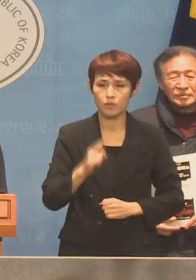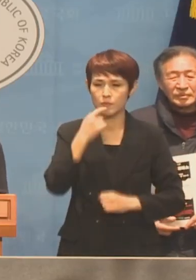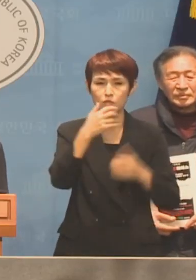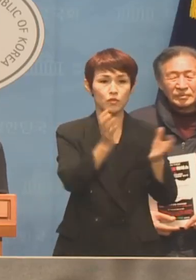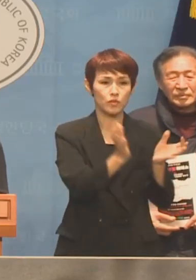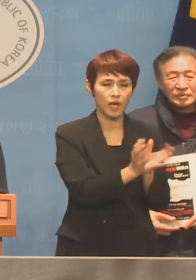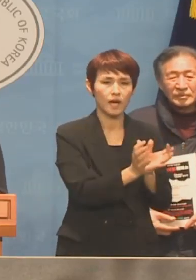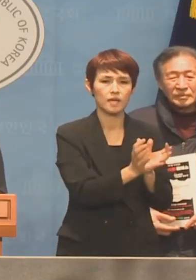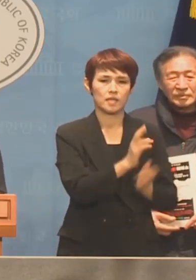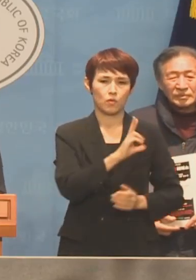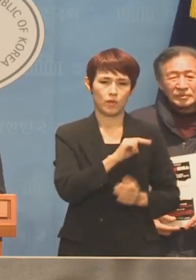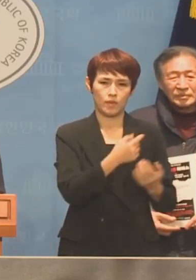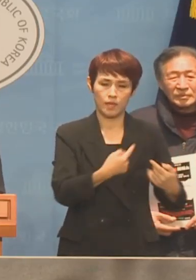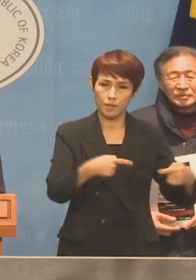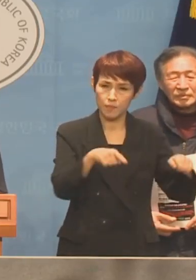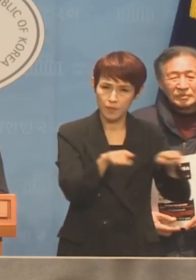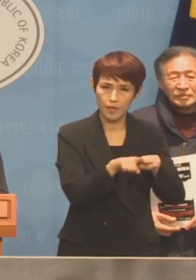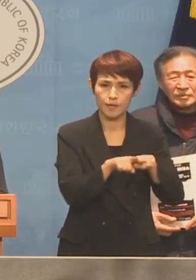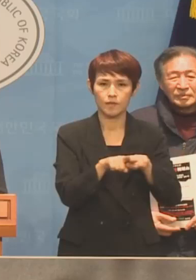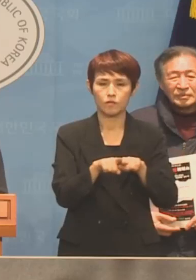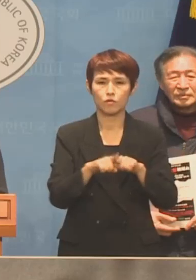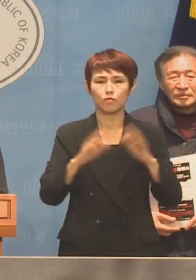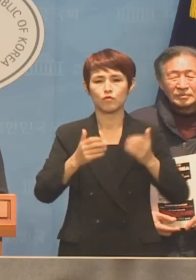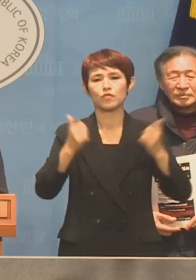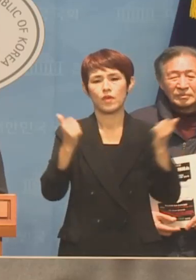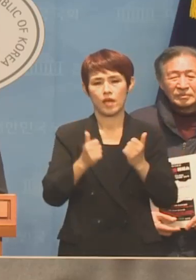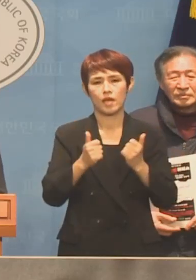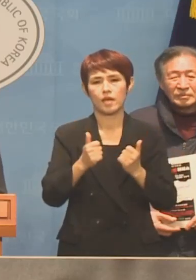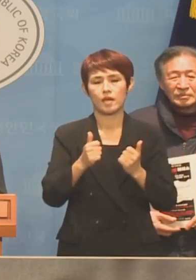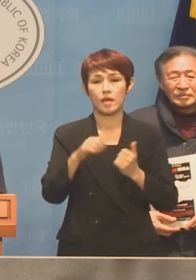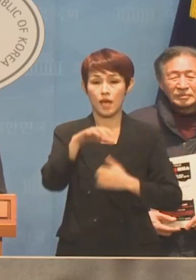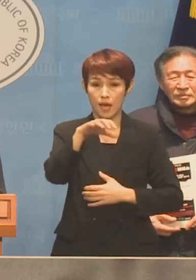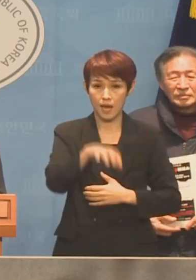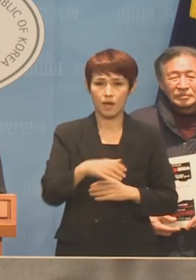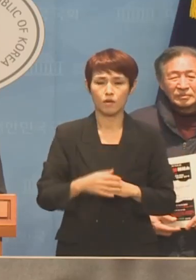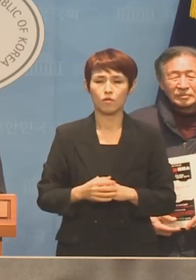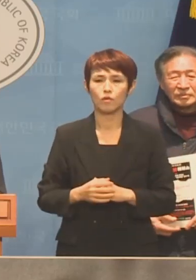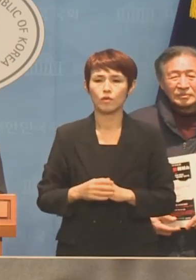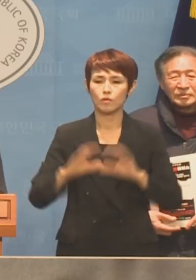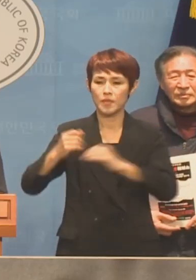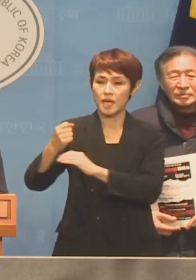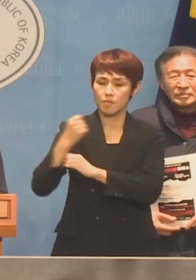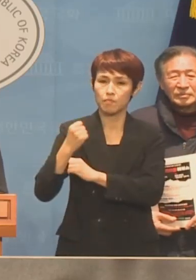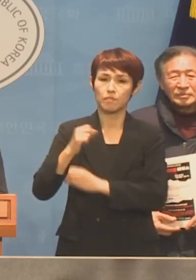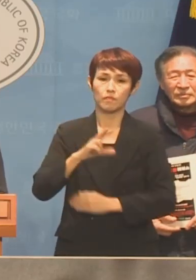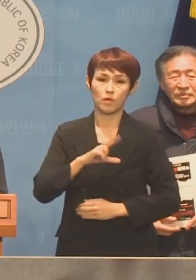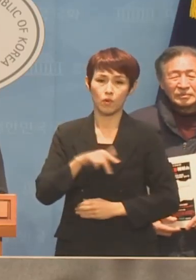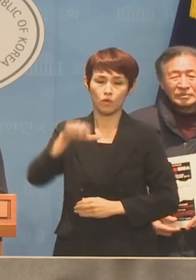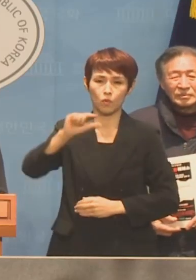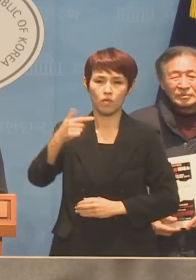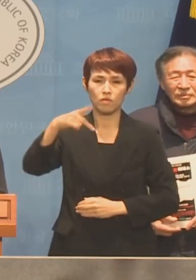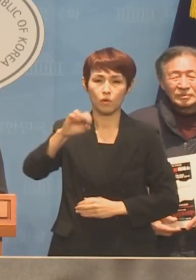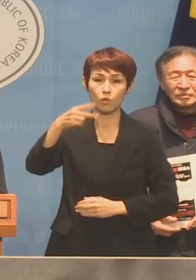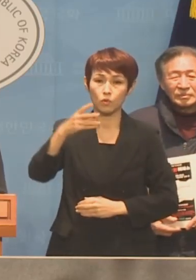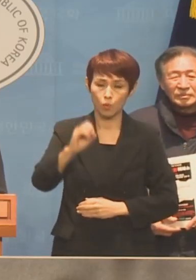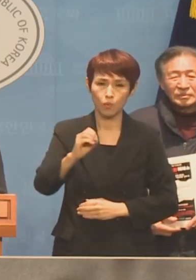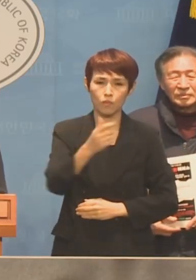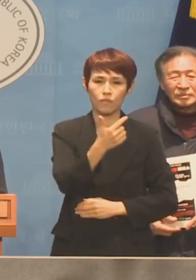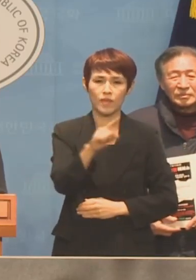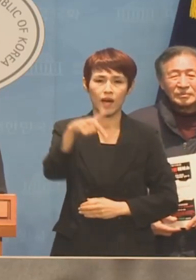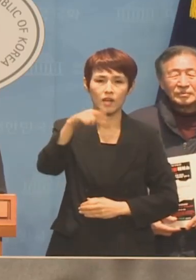더불어민주당 조계원 의원님과 공동 주최로 국회에 국민의힘 소속 국회의원 권성동,